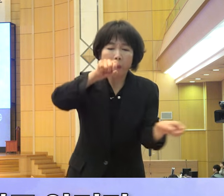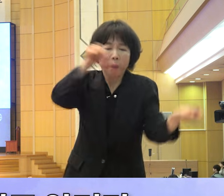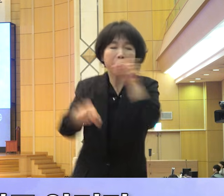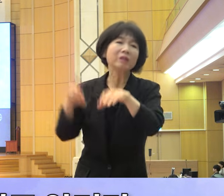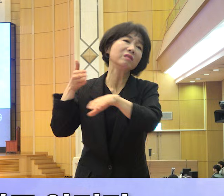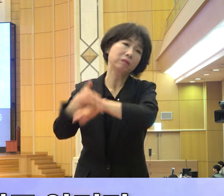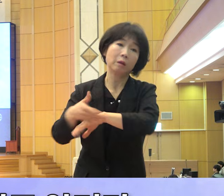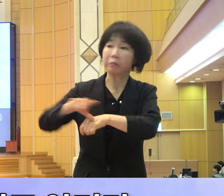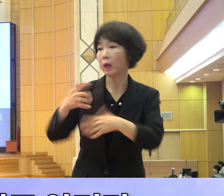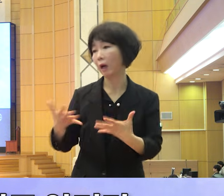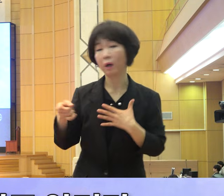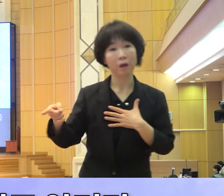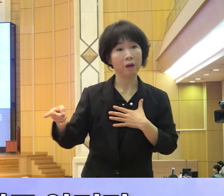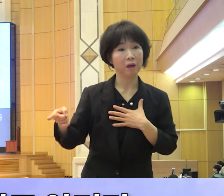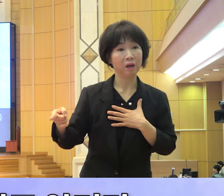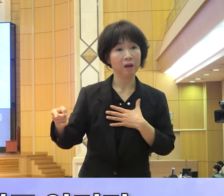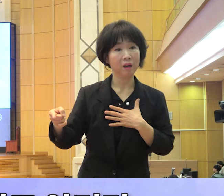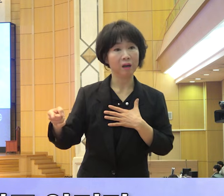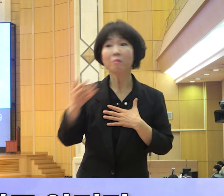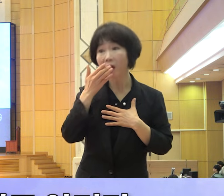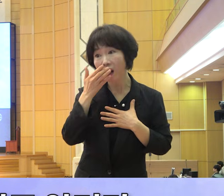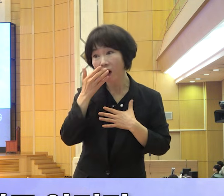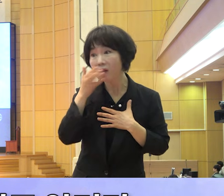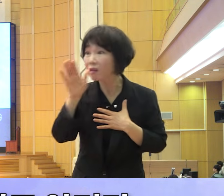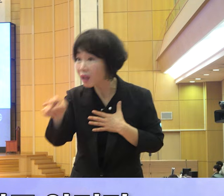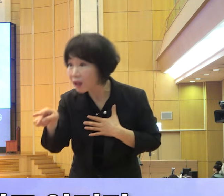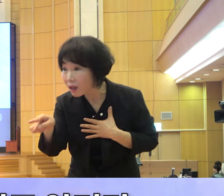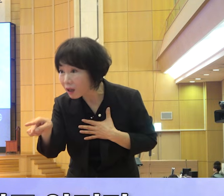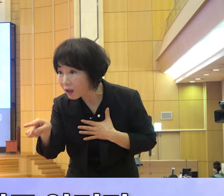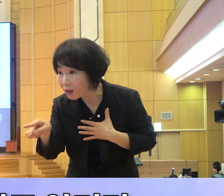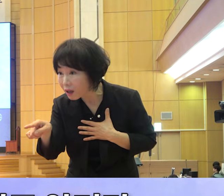아니에요. 그런데 뇌는